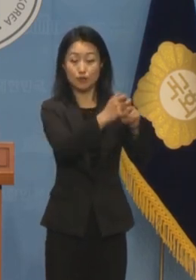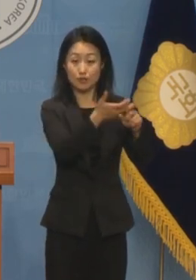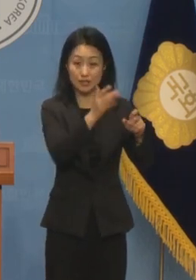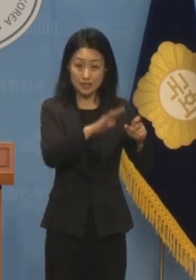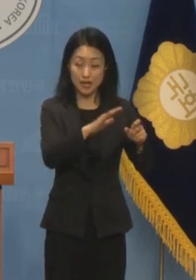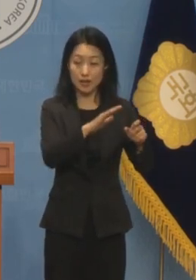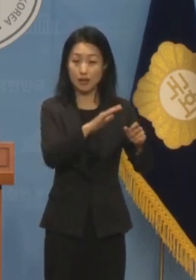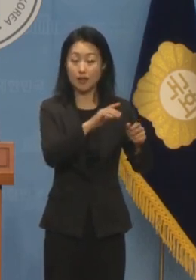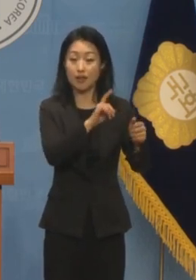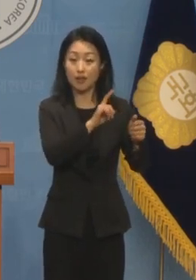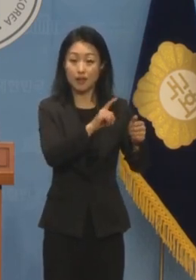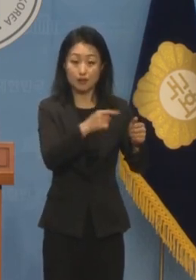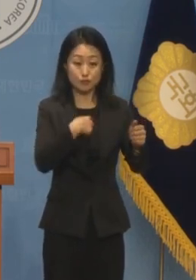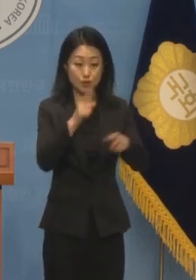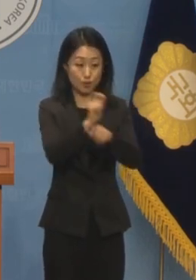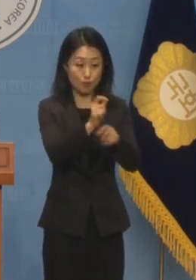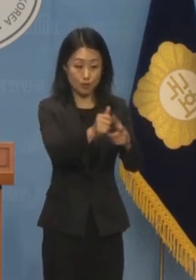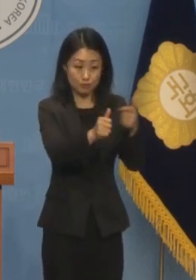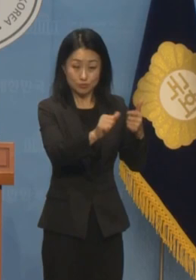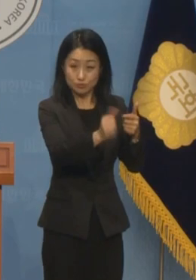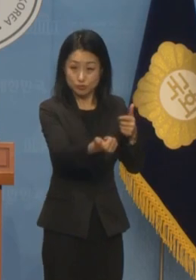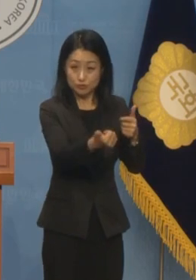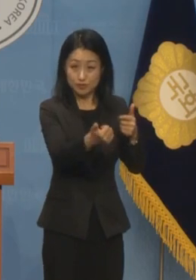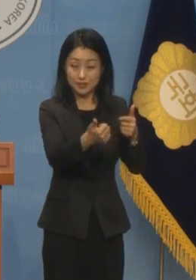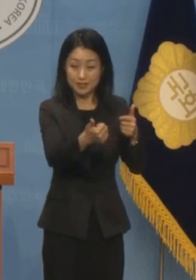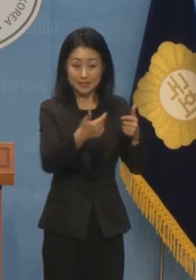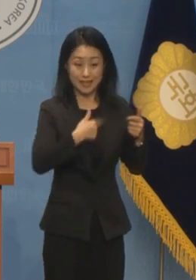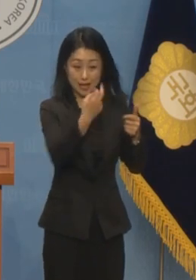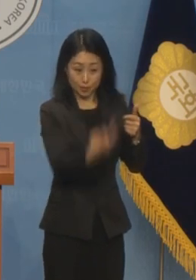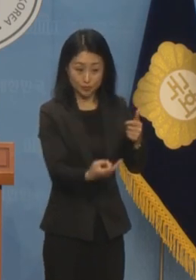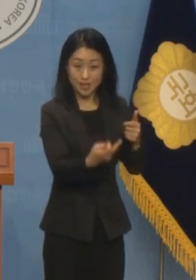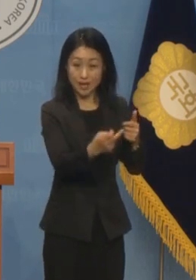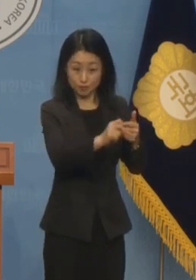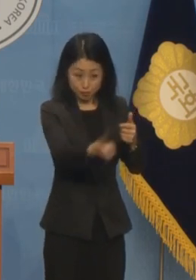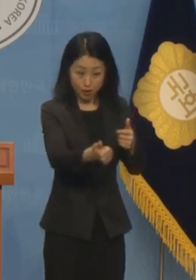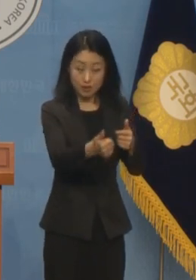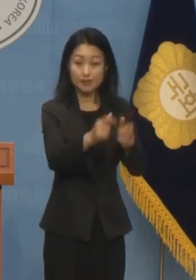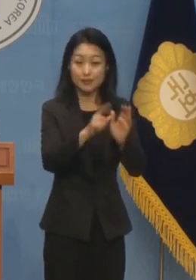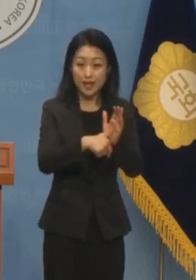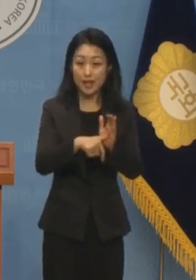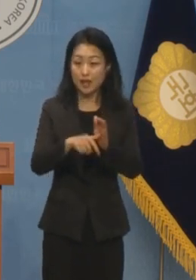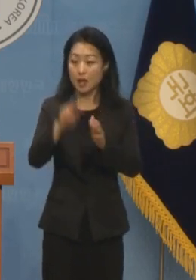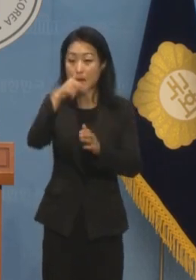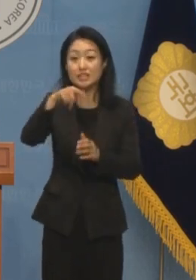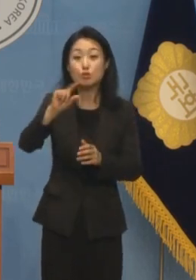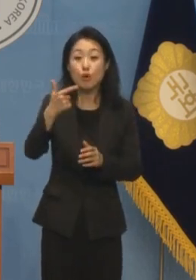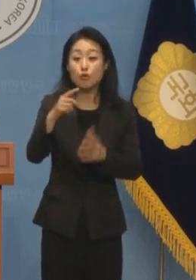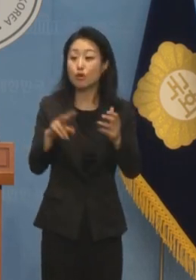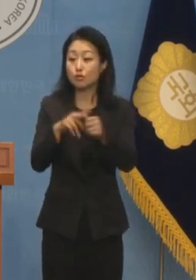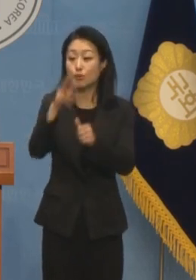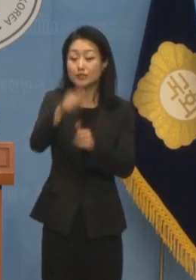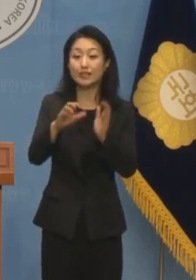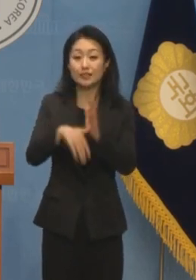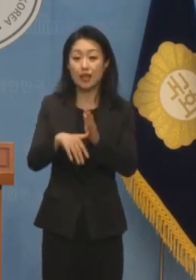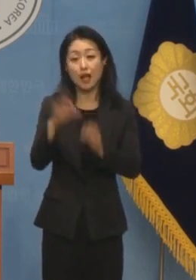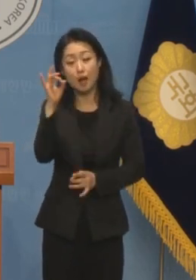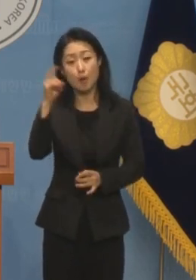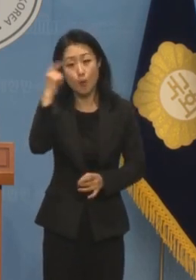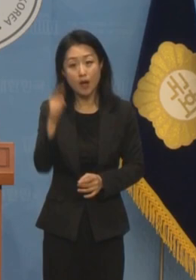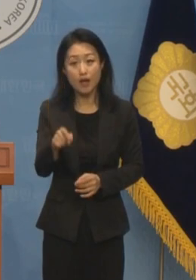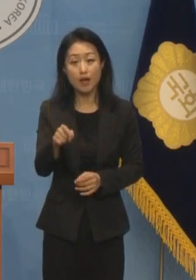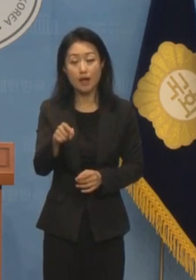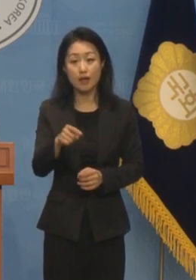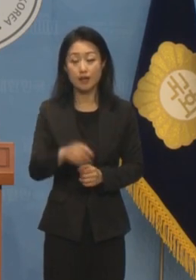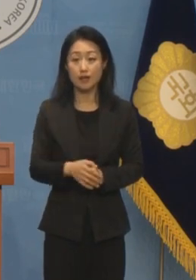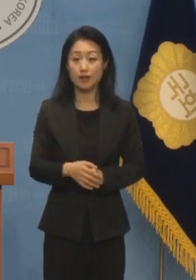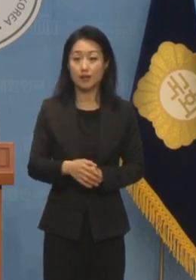국민 앞에 말해야 할 것입니다. 저는 동생의 죽음에도 문재인 정권의 최고 지휘관에게